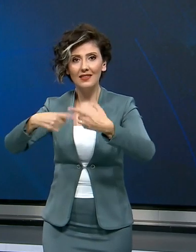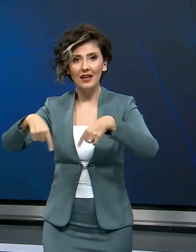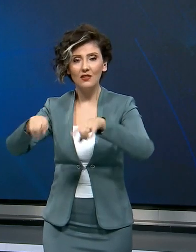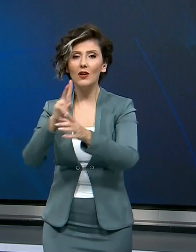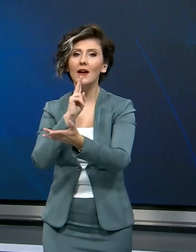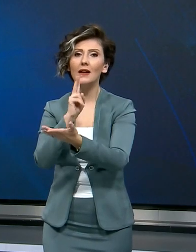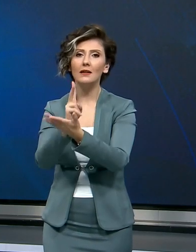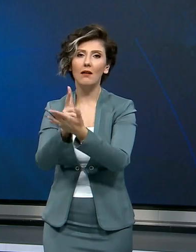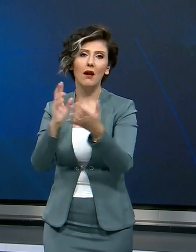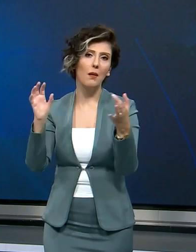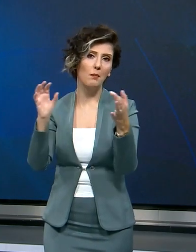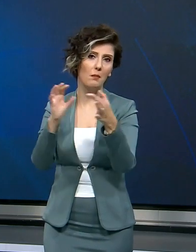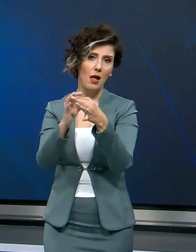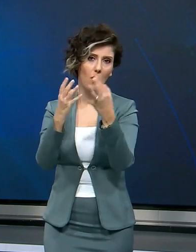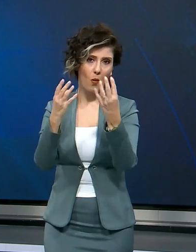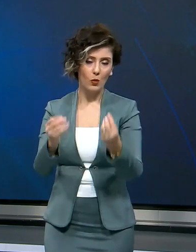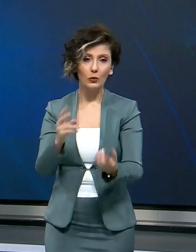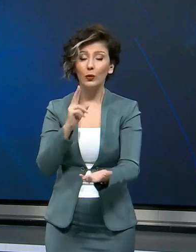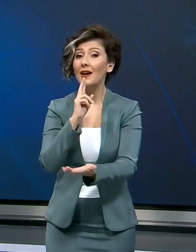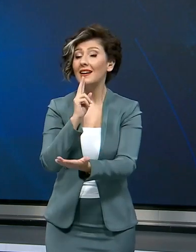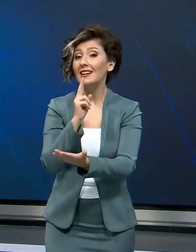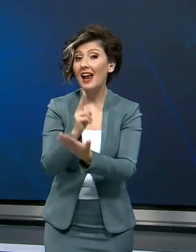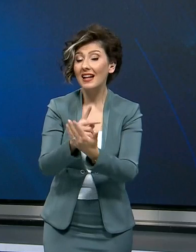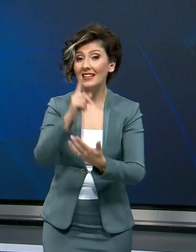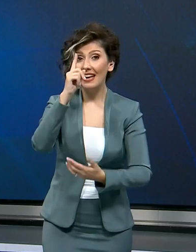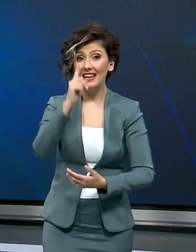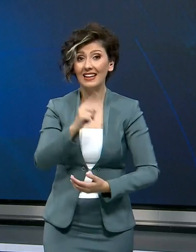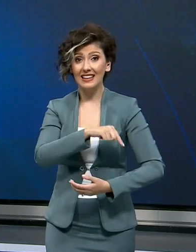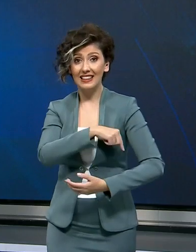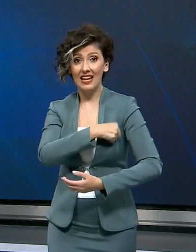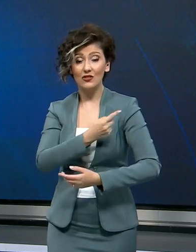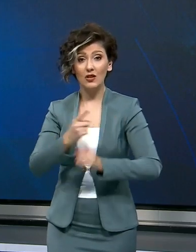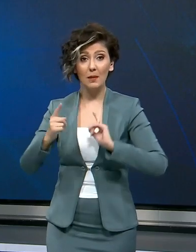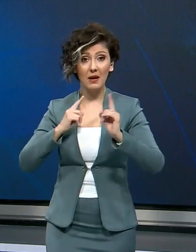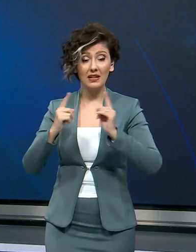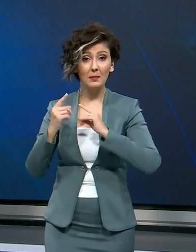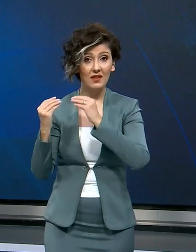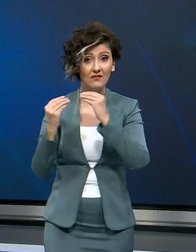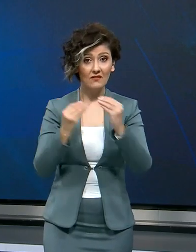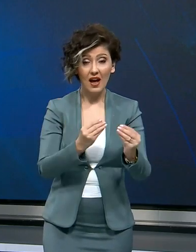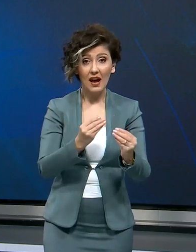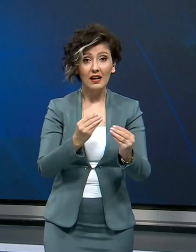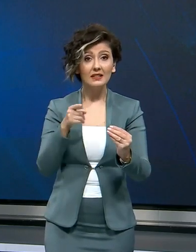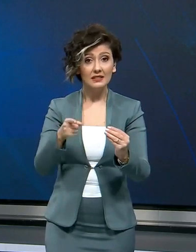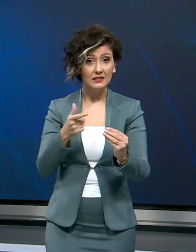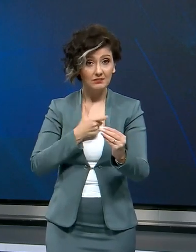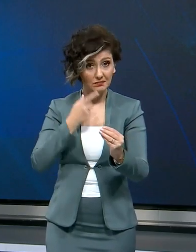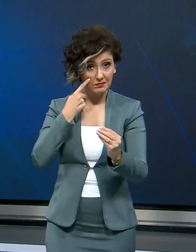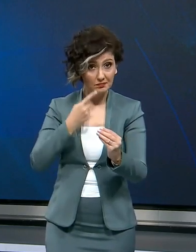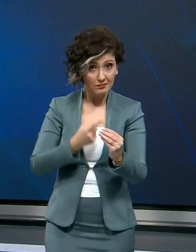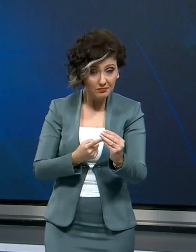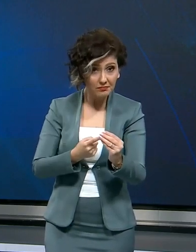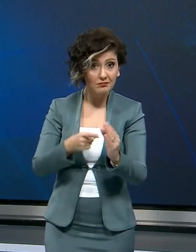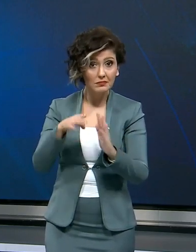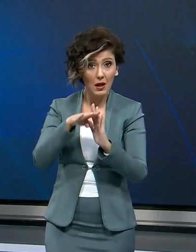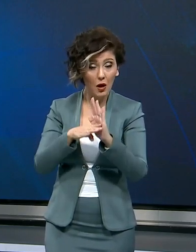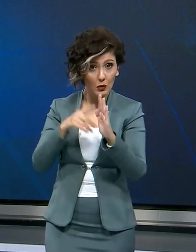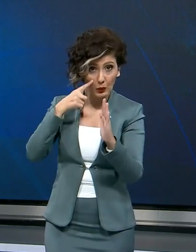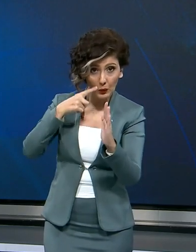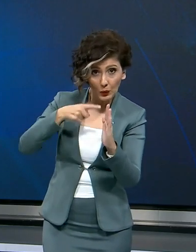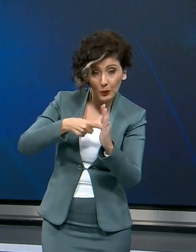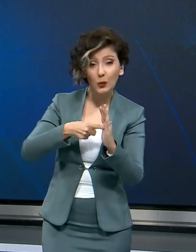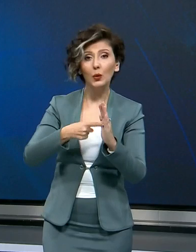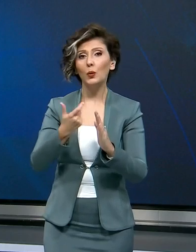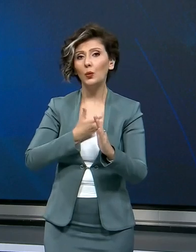Ceza Dairesi'nce karara bağlandı. Kararda ilk dereceli mahkemenin verdiği hükmün usul ve esas